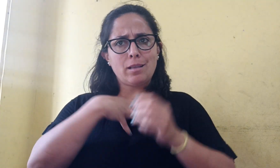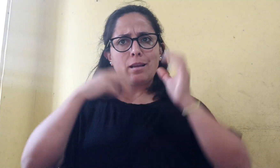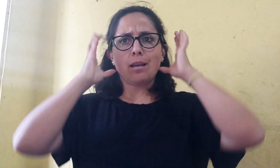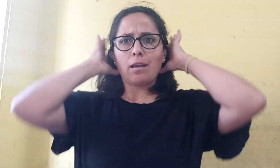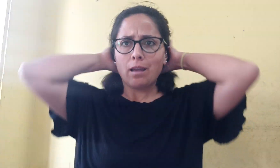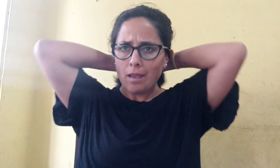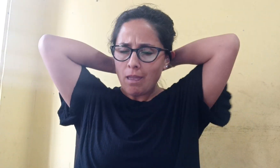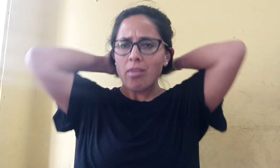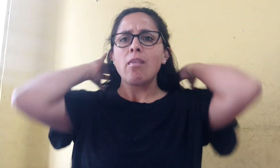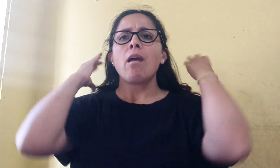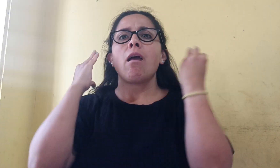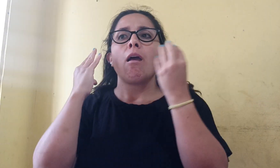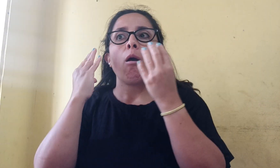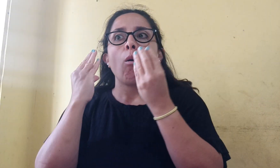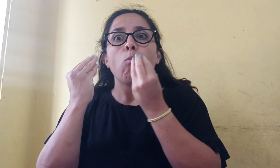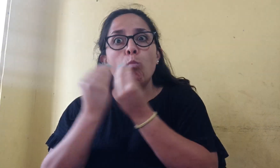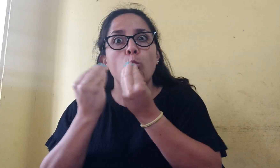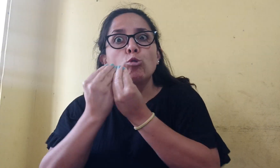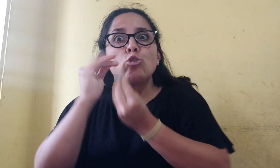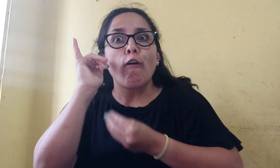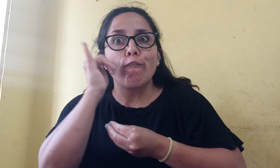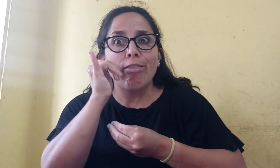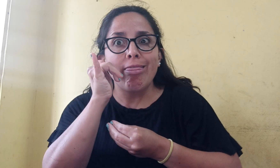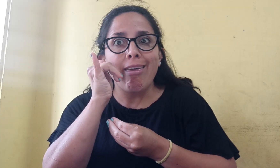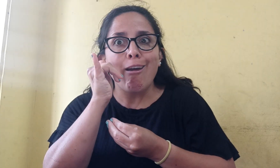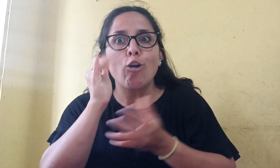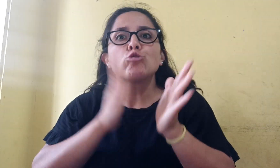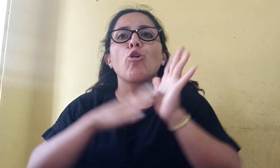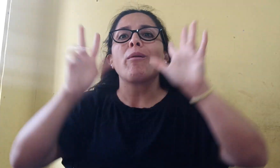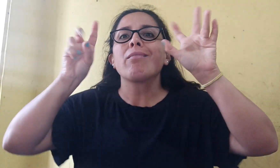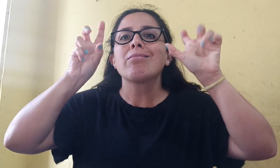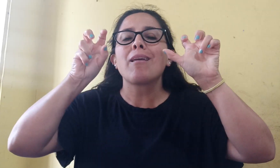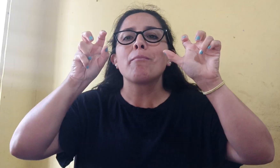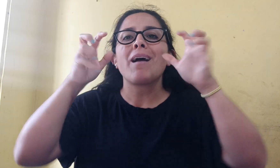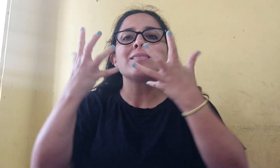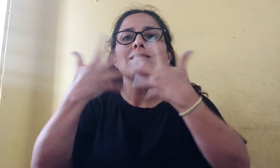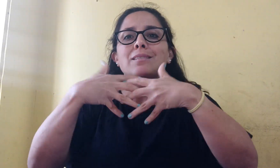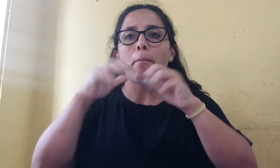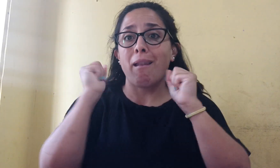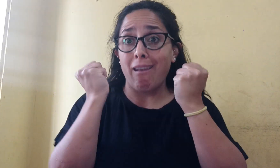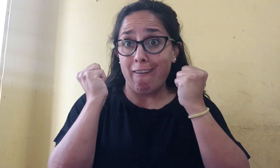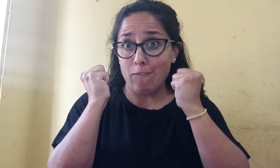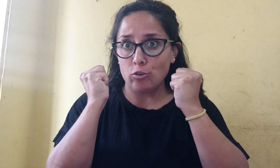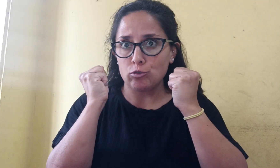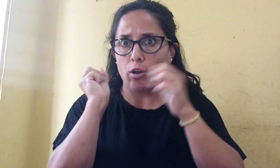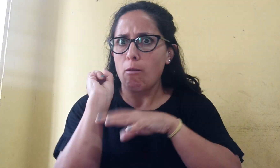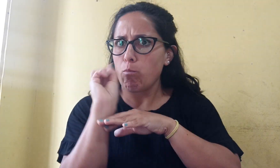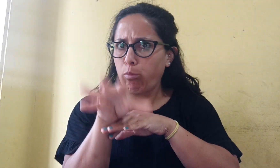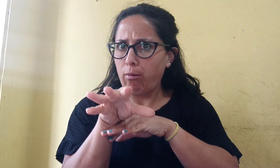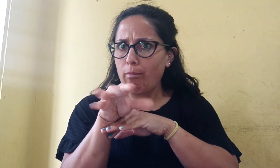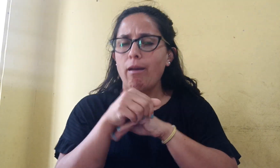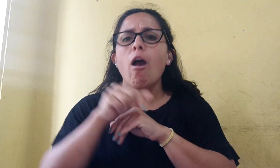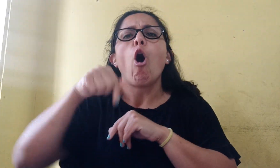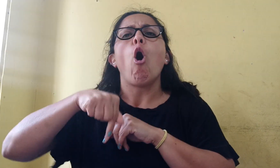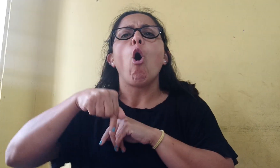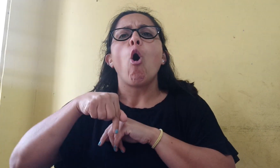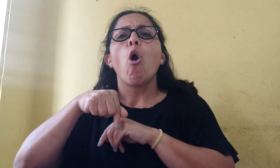videos sobre el sistema nervioso que voy a ir subiendo, ¿sí? Y hoy vamos a ver las generalidades del sistema